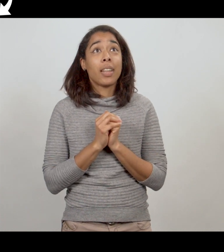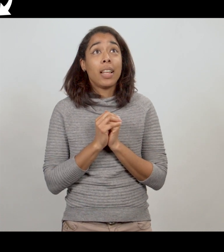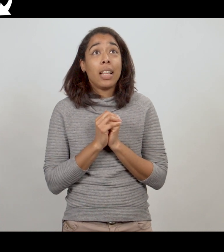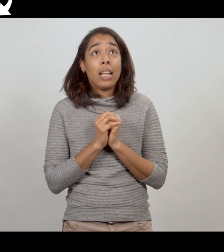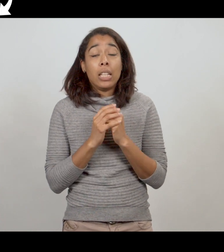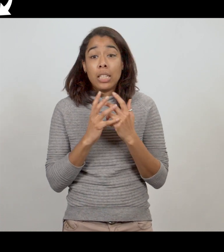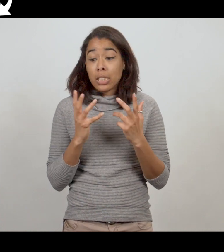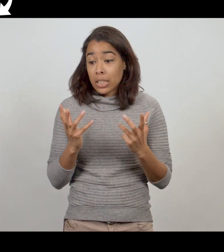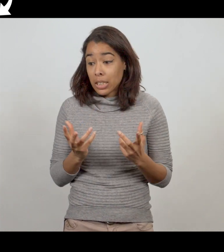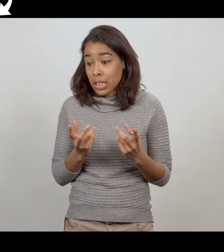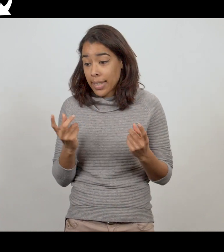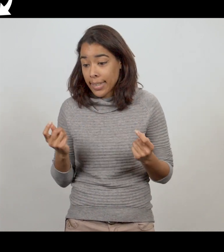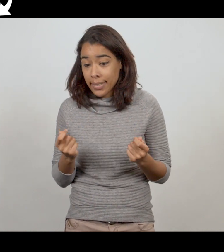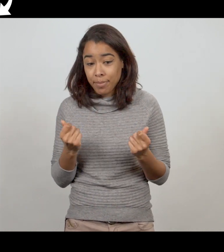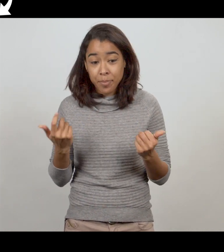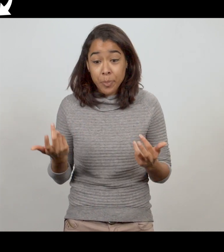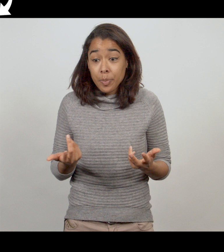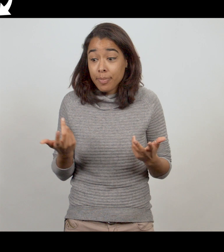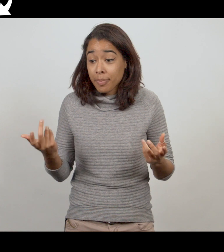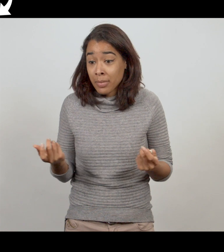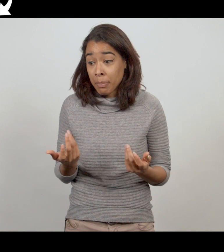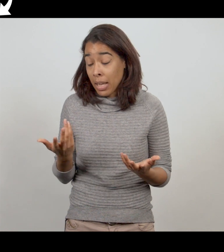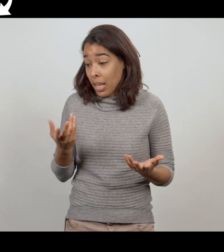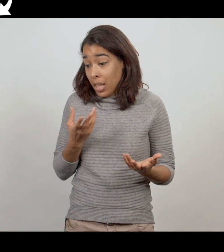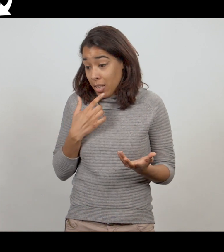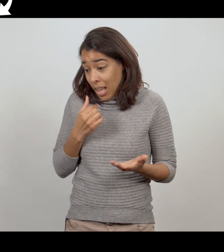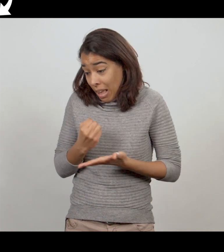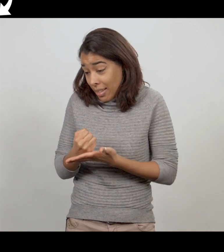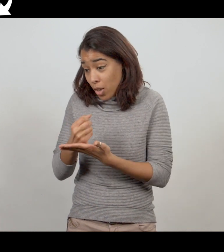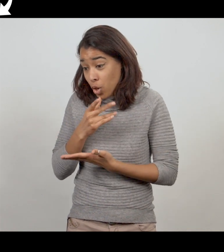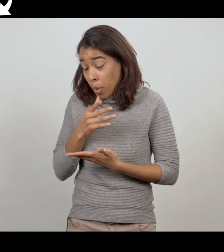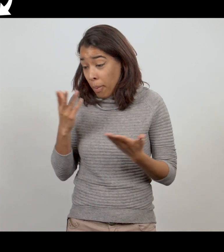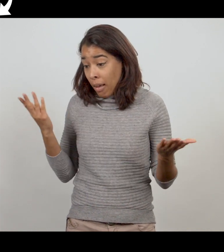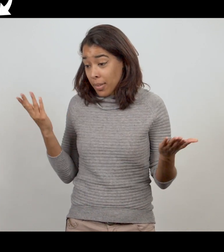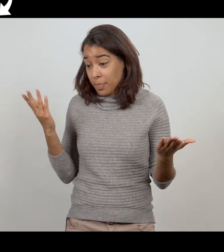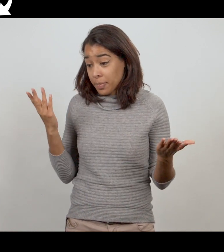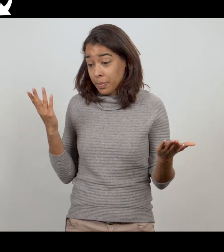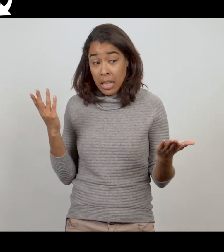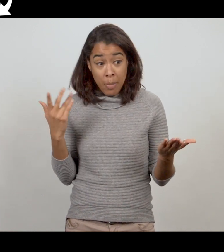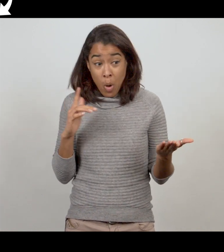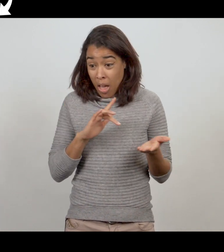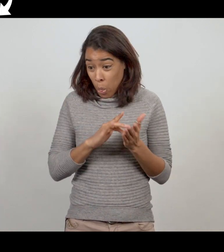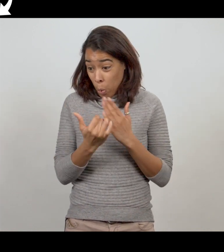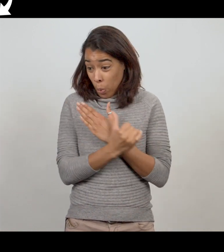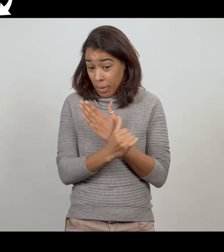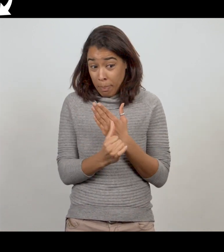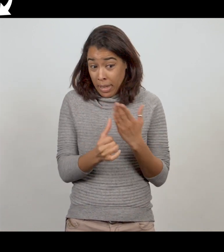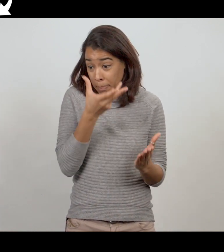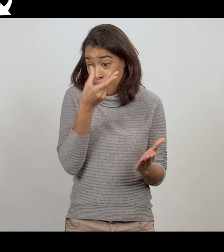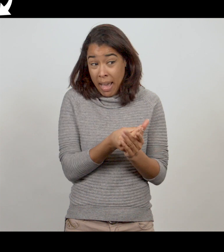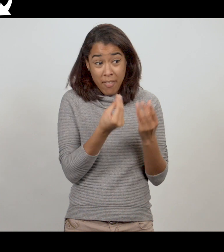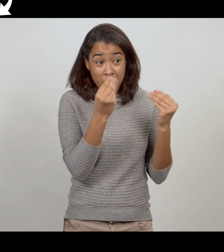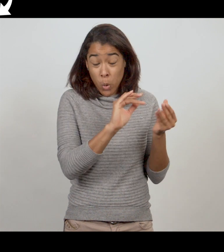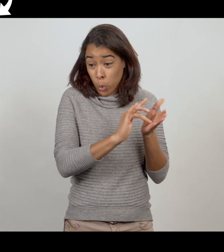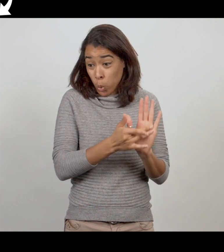Bible. Monsieur Charles est plein de bonté, mais il ne peut rien faire pour Marie. Il a vendu toutes